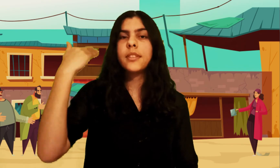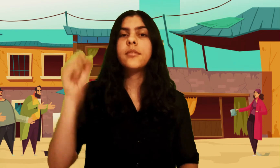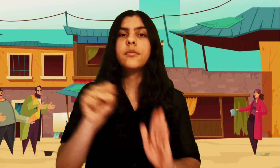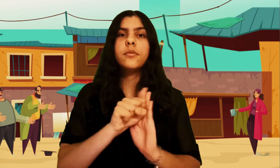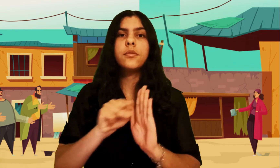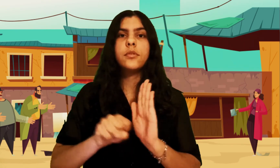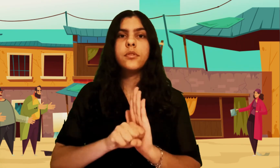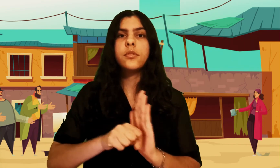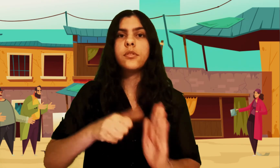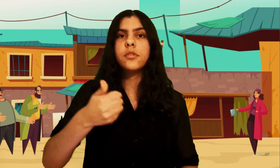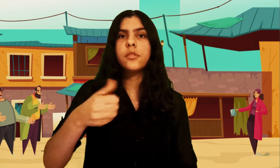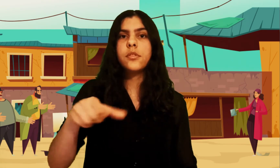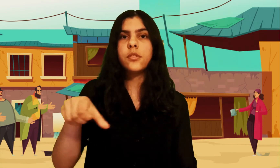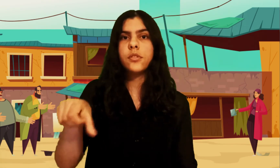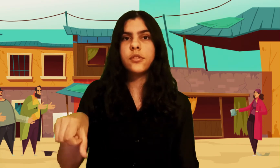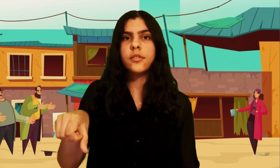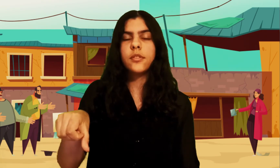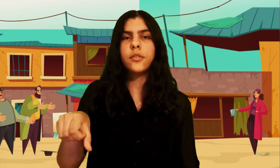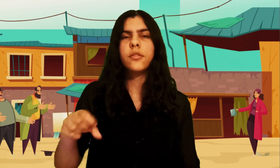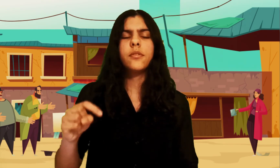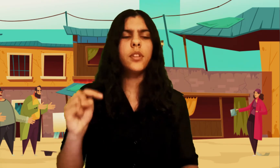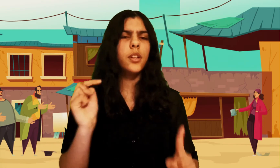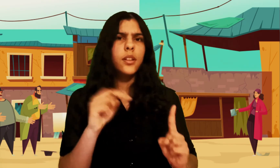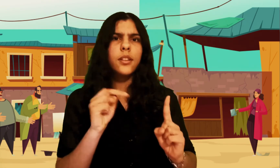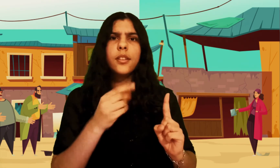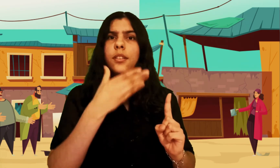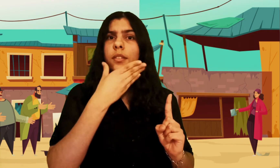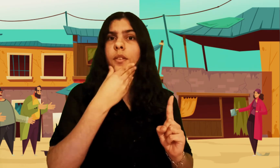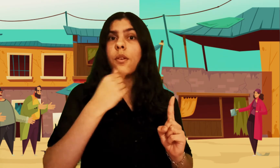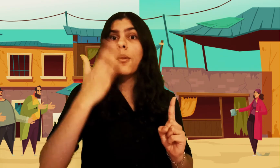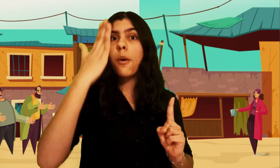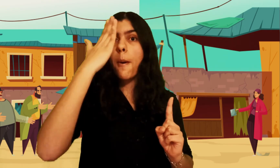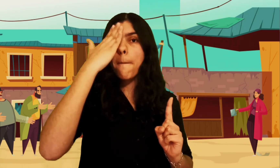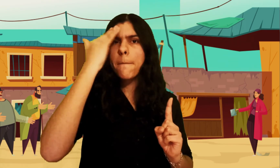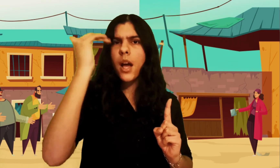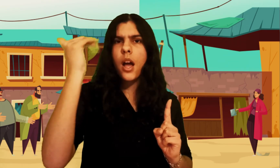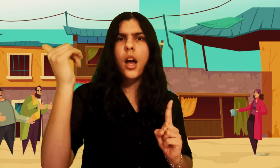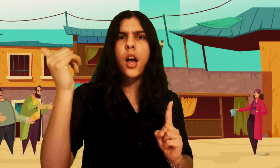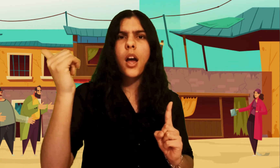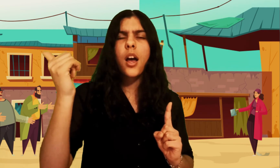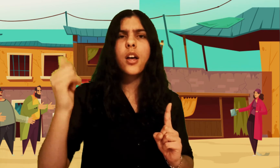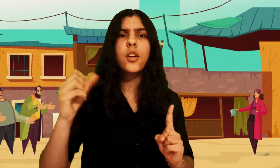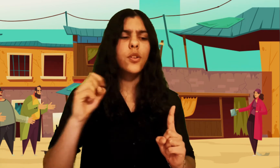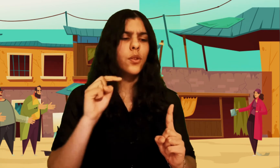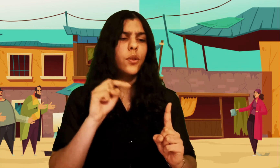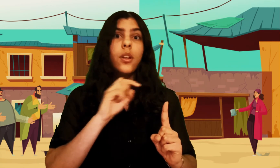No passado, no século XIX, um homem famoso,